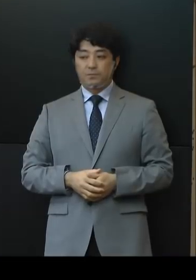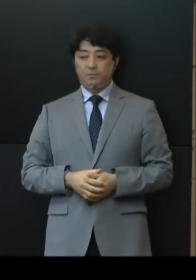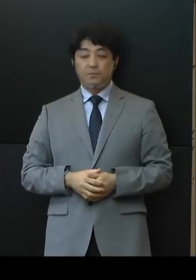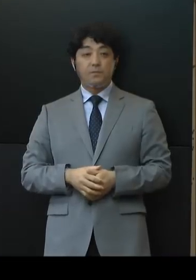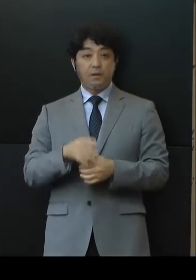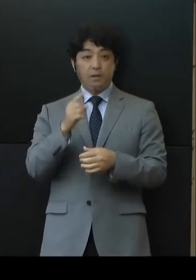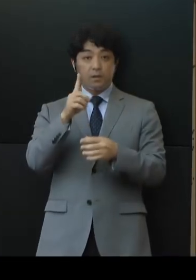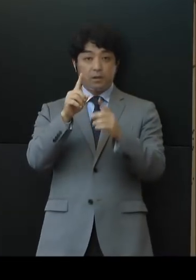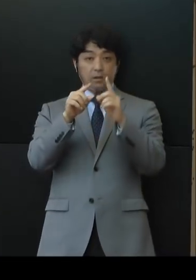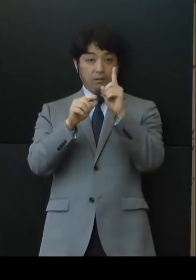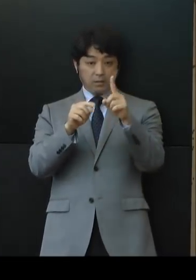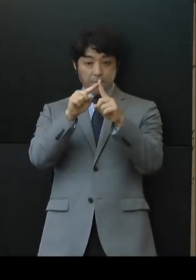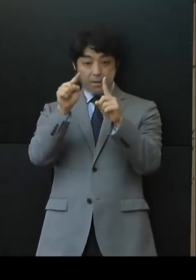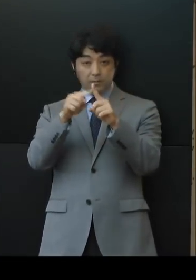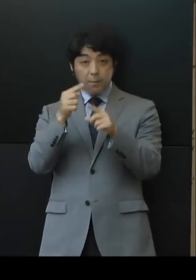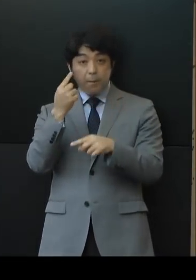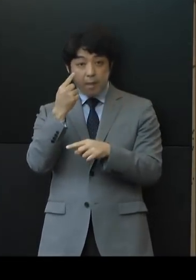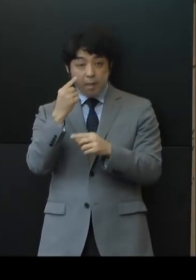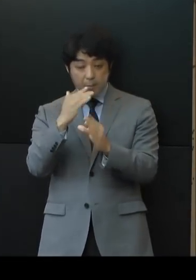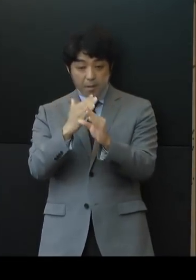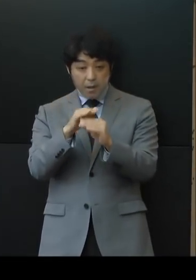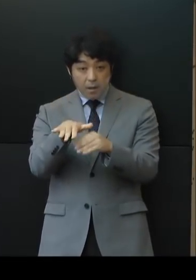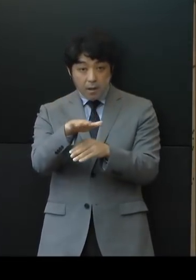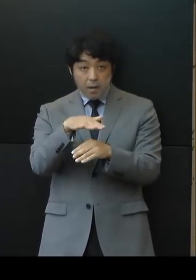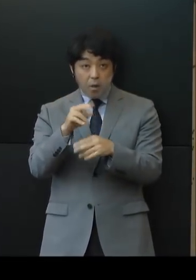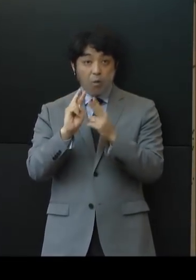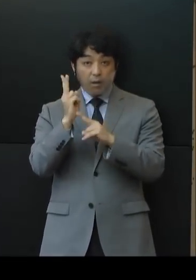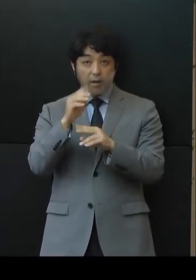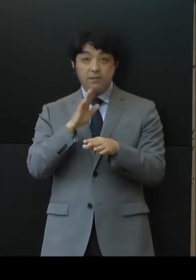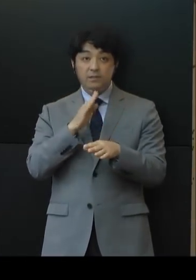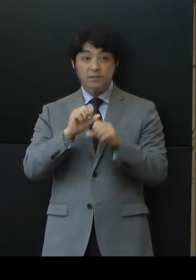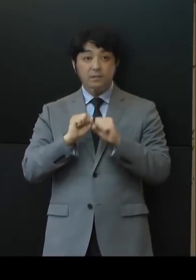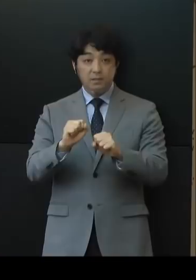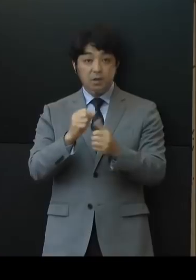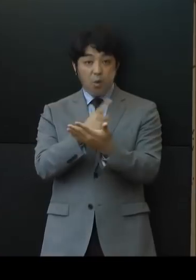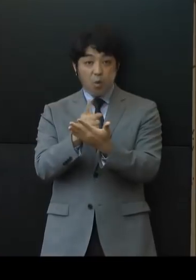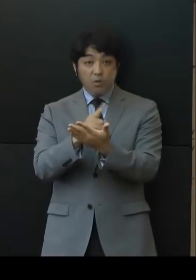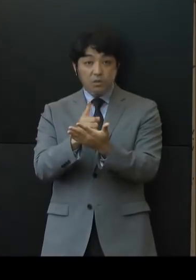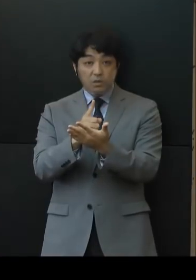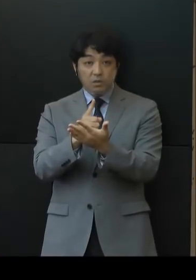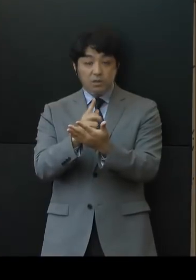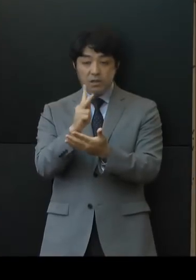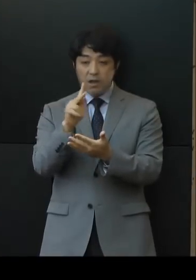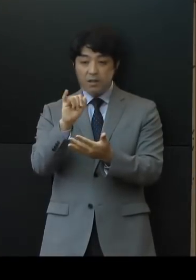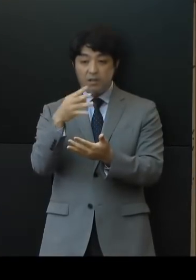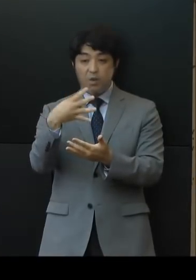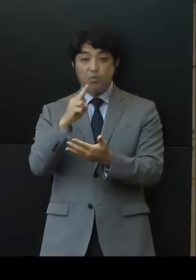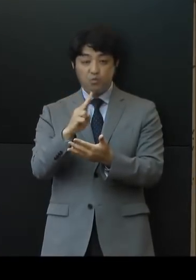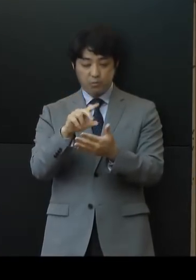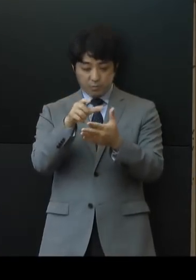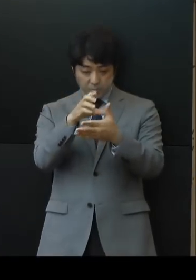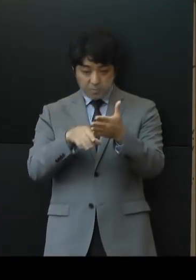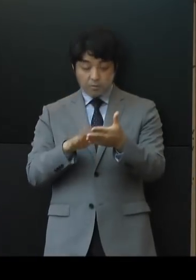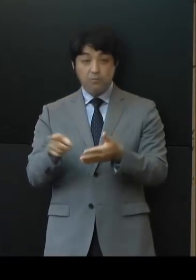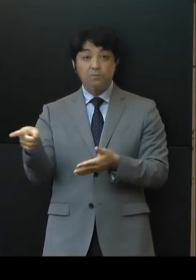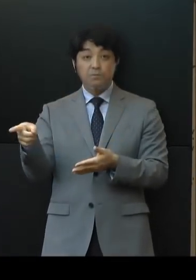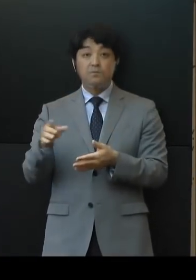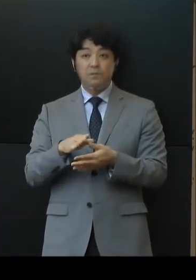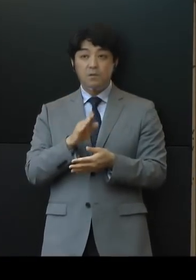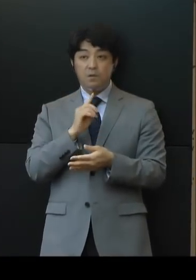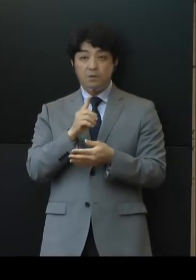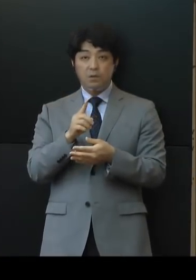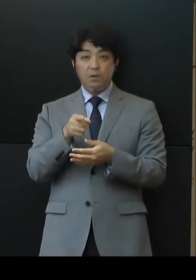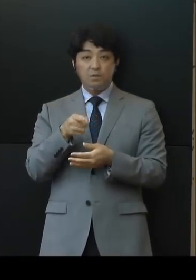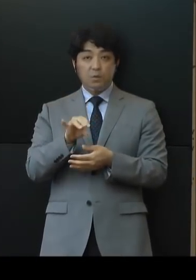1ページ目の中ほどにあります、沖縄県実施方針概要とございます。措置を実施する期